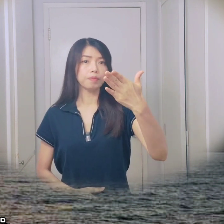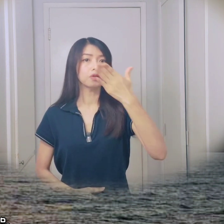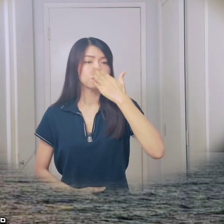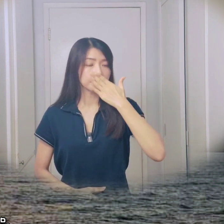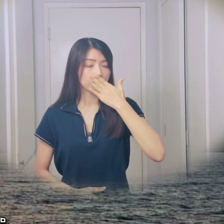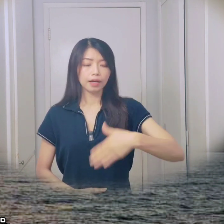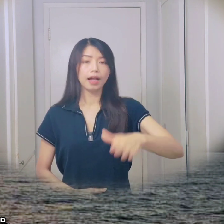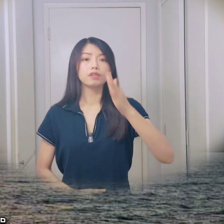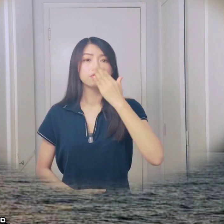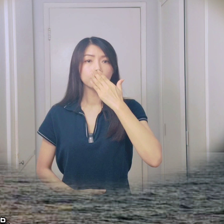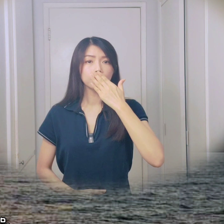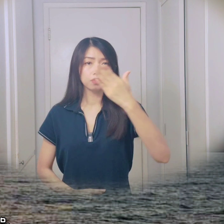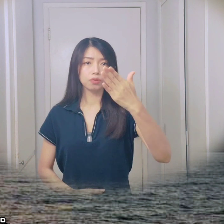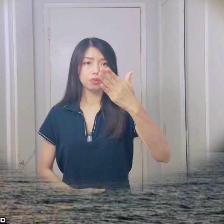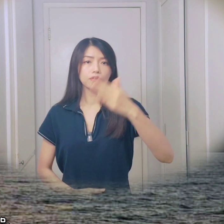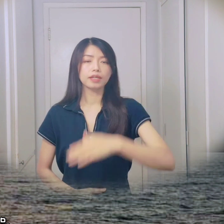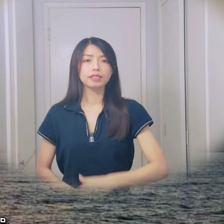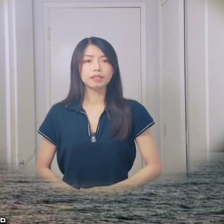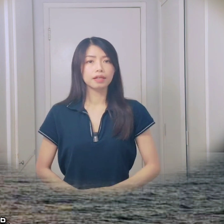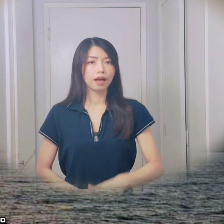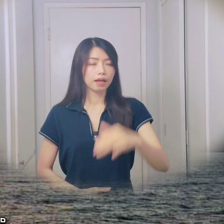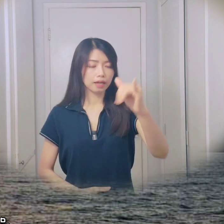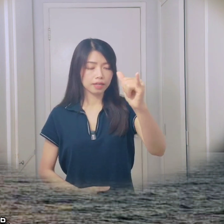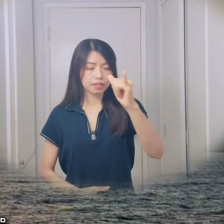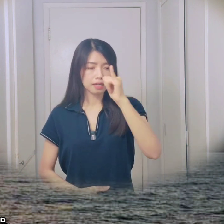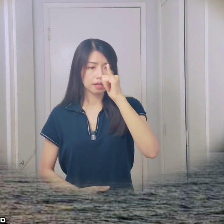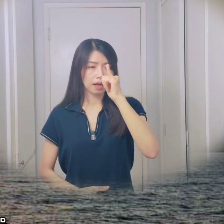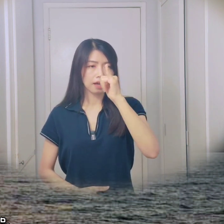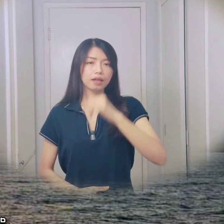앞으로 내밀어 주시면 돼요. 갈 수 있을까?